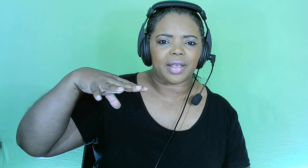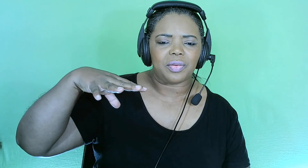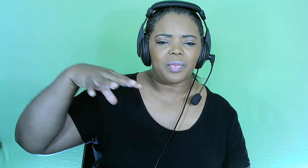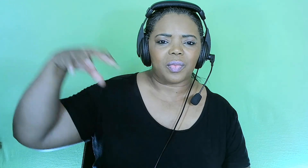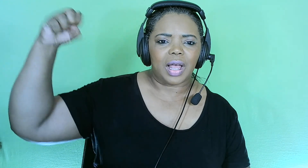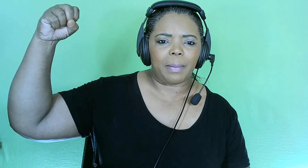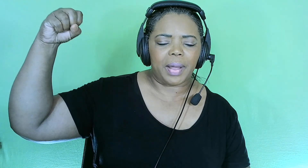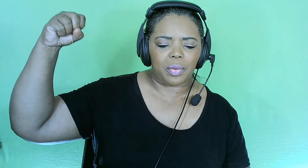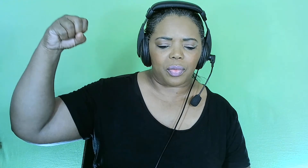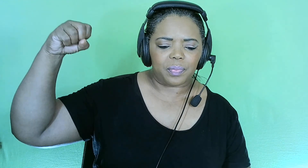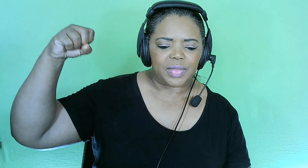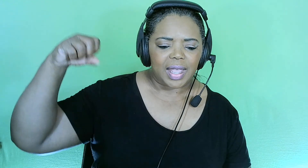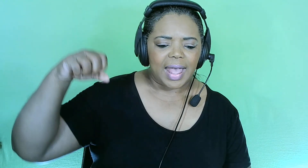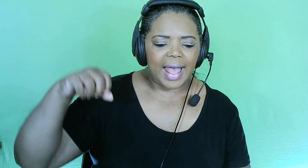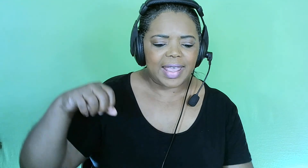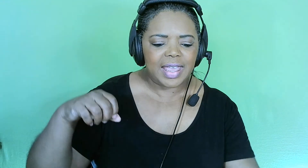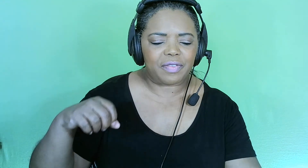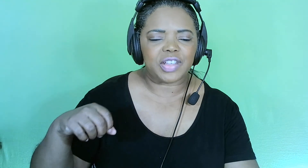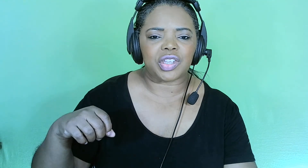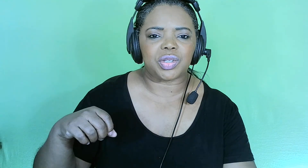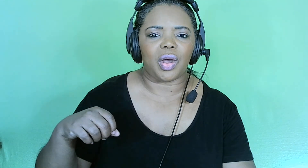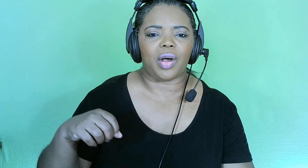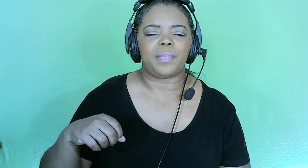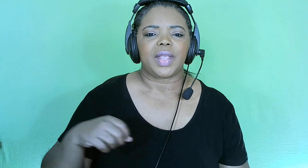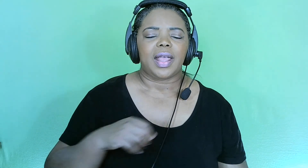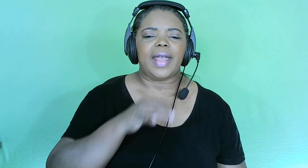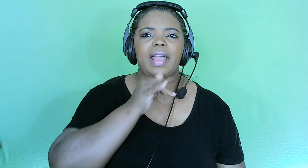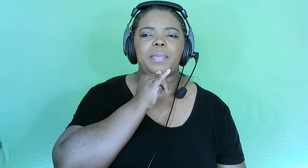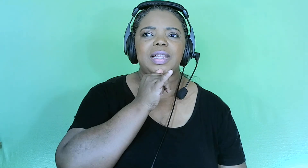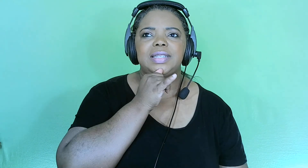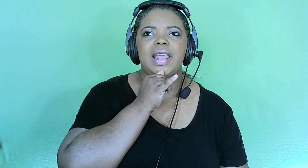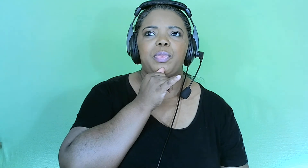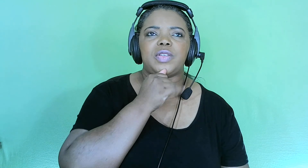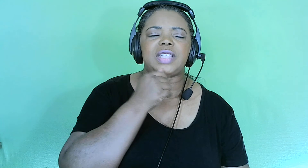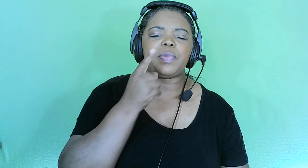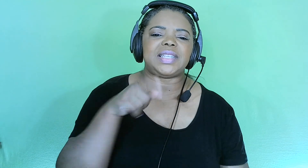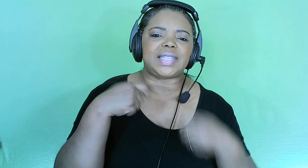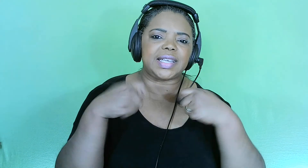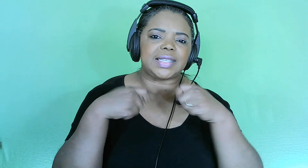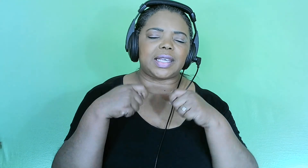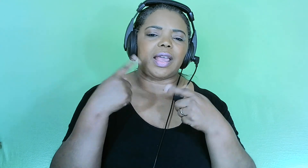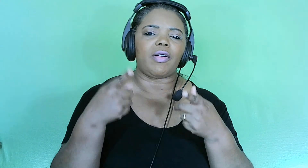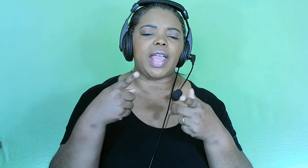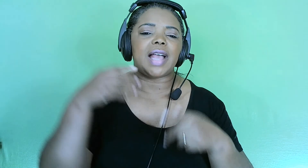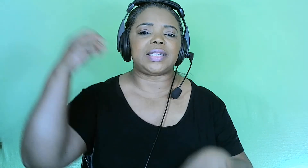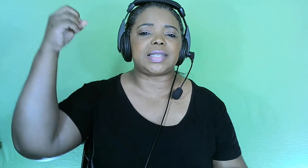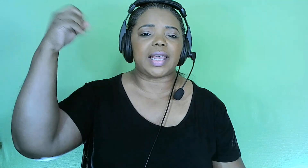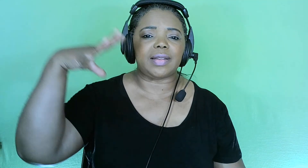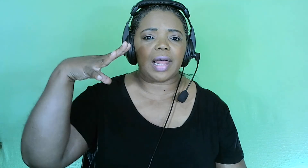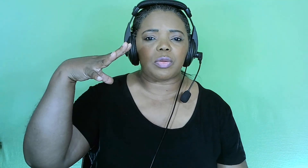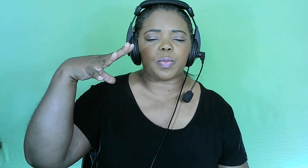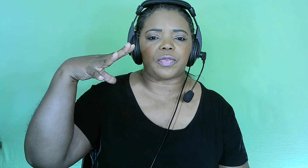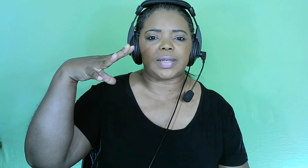acendeu, apagou. Aí, veja só, por exemplo, você precisa que alguém acenda a luz para